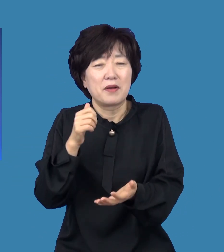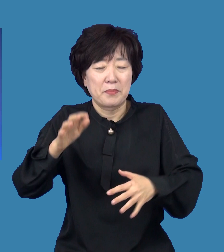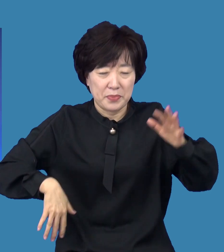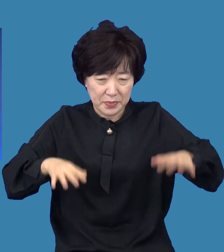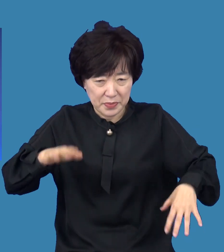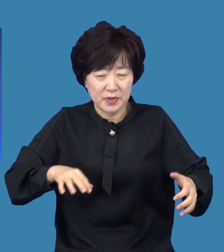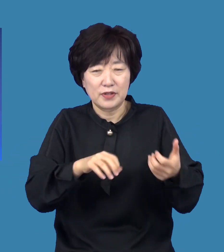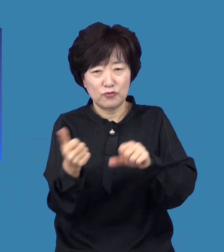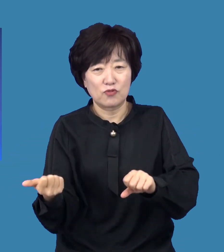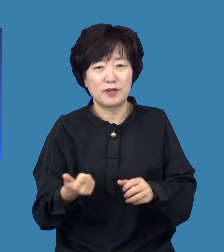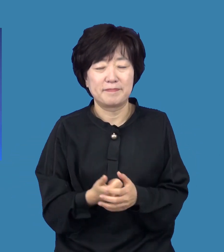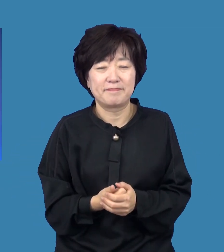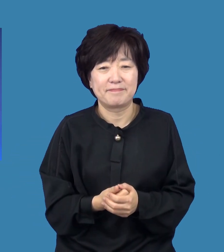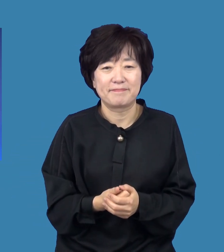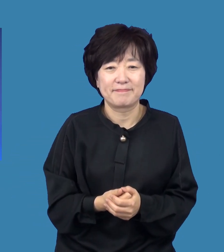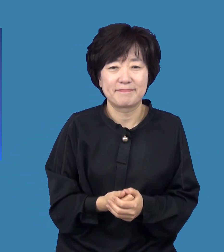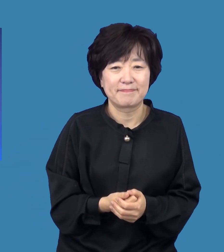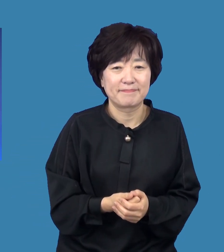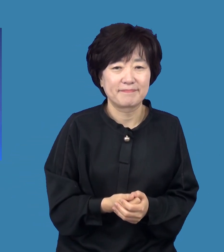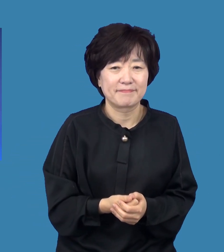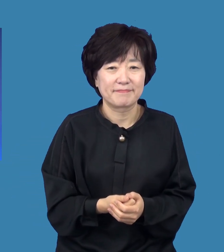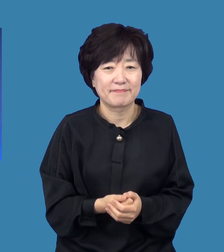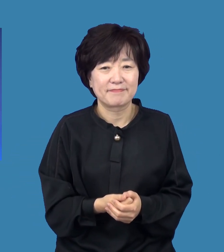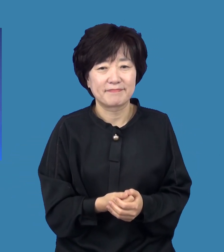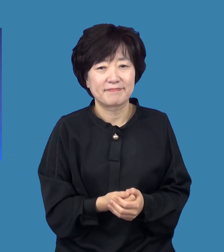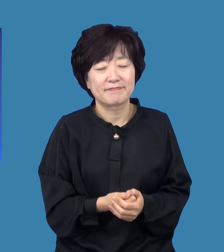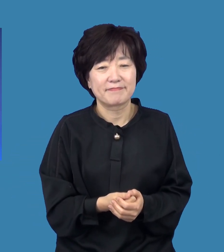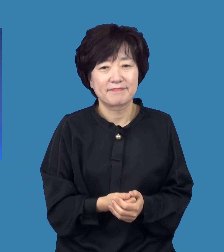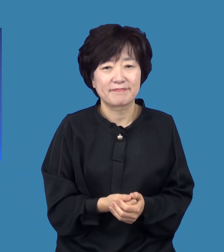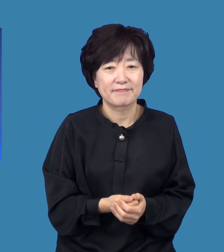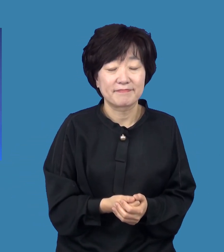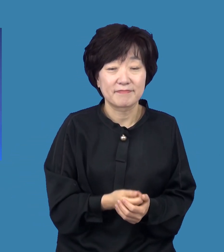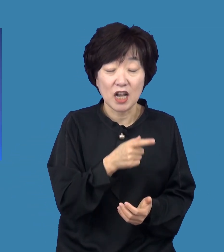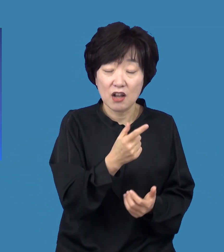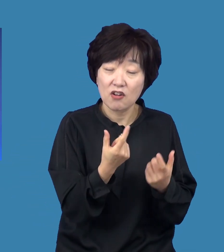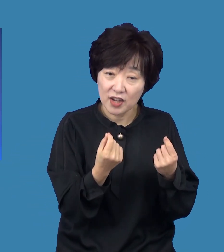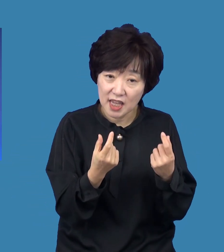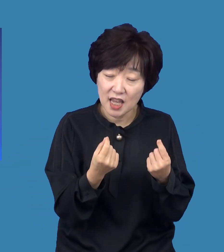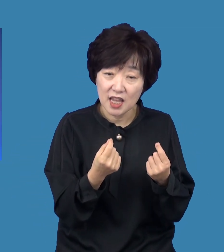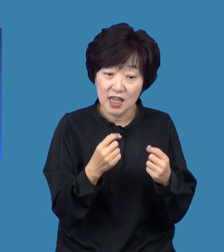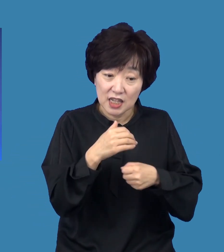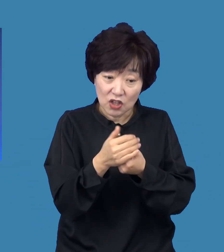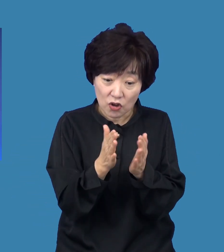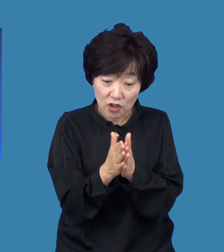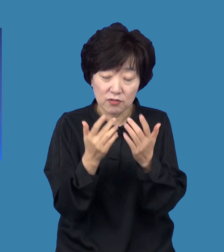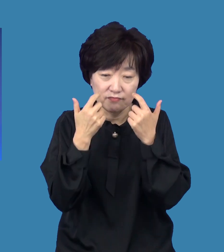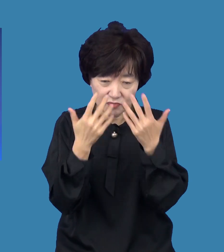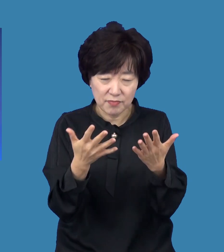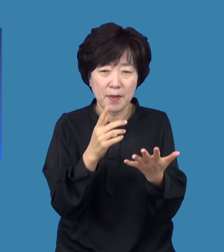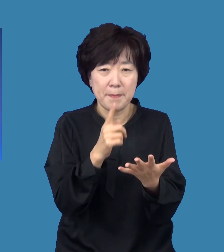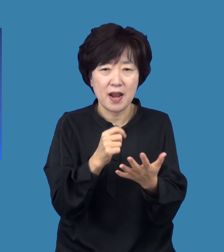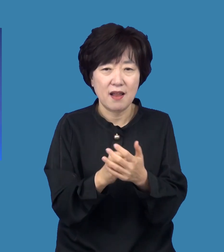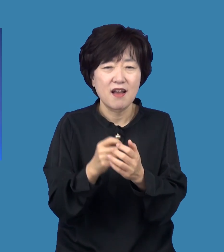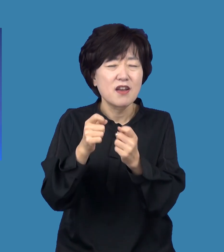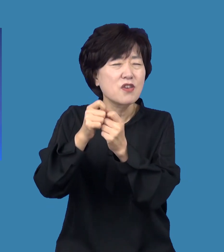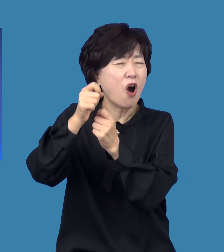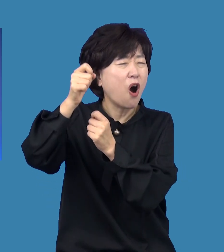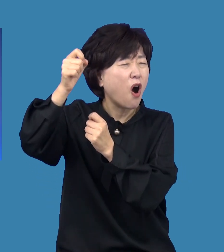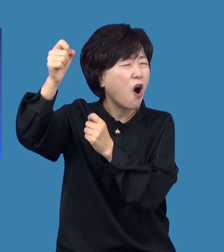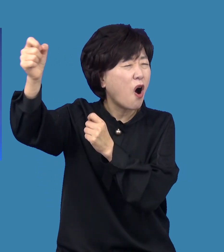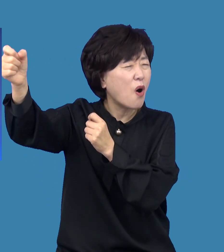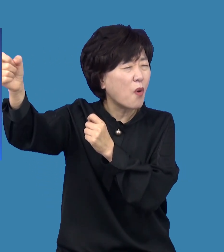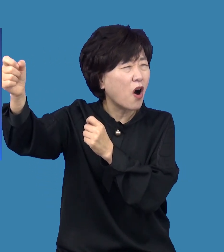하는 것인데 그래서 결국 남 좋은 일 한 거라 이거죠. 그렇게 여러분 성경은 분명하게 얘기합니다. 영원하지 않은 것은 헛되다는